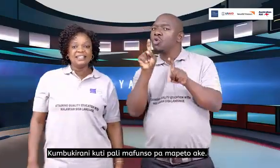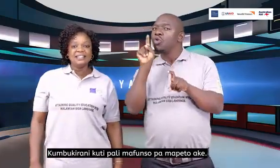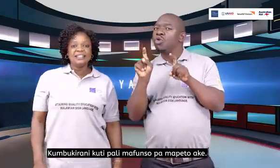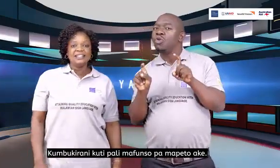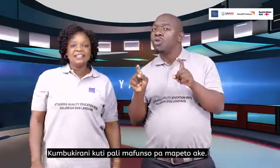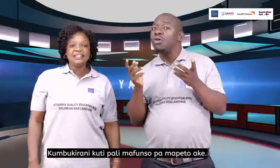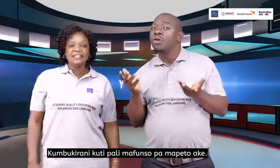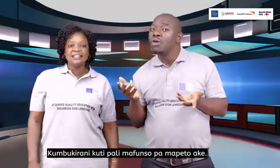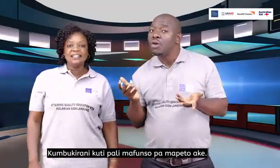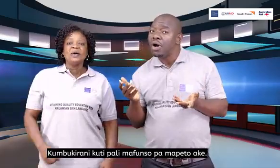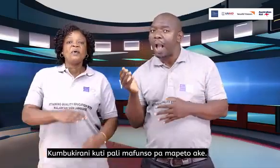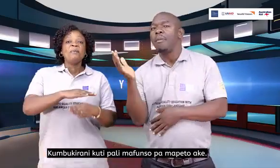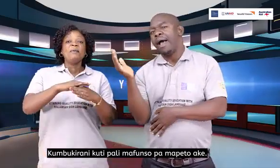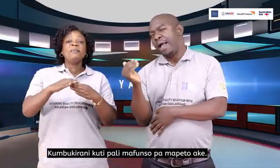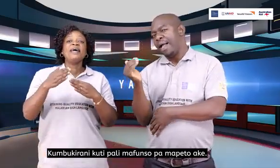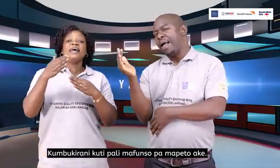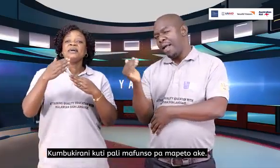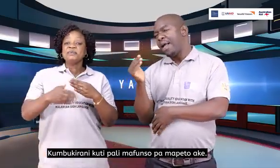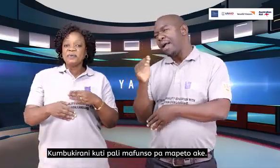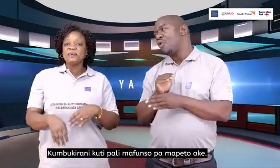Kumbukirani kuti pali mafunso pa mapeto ake.